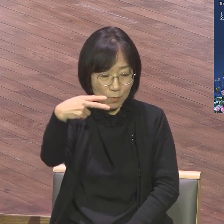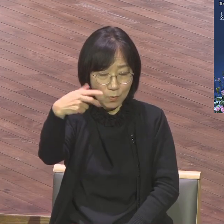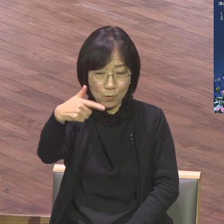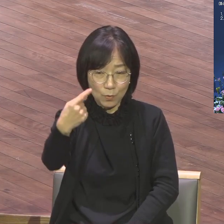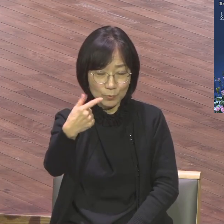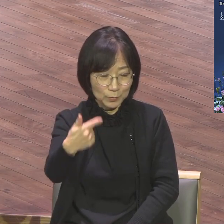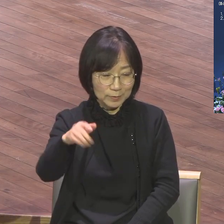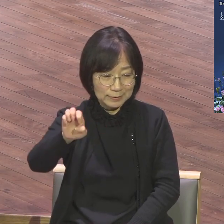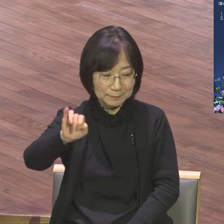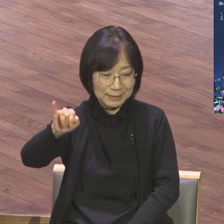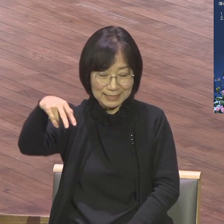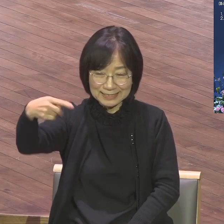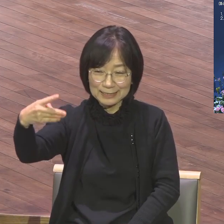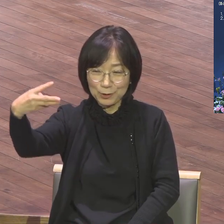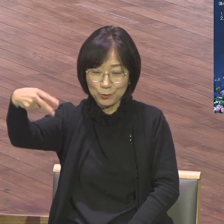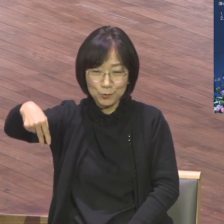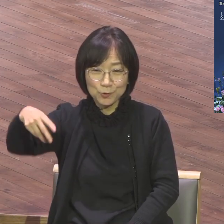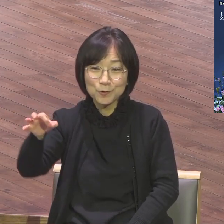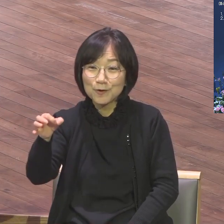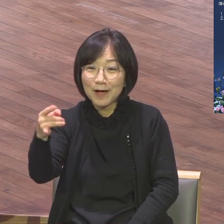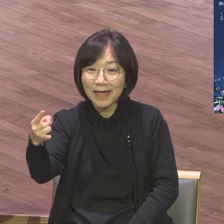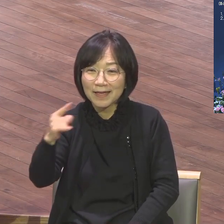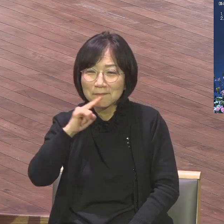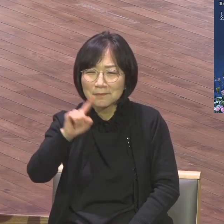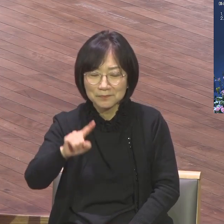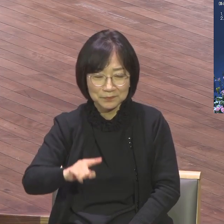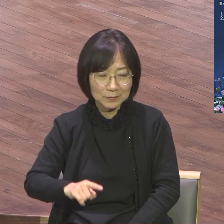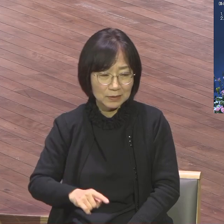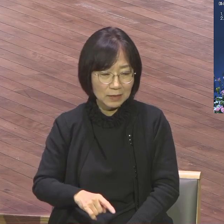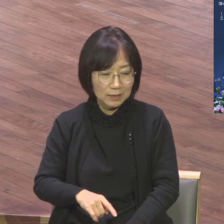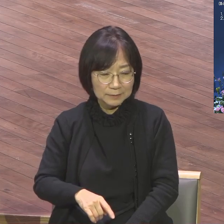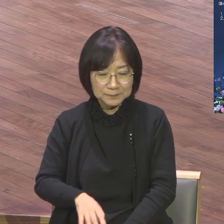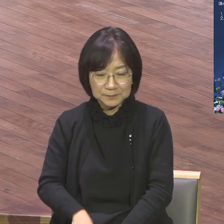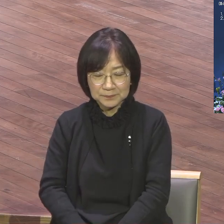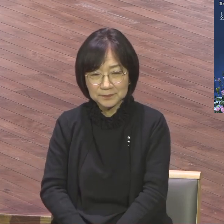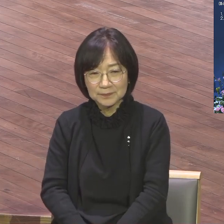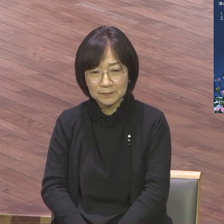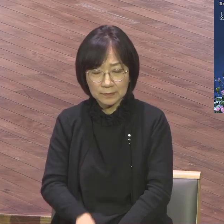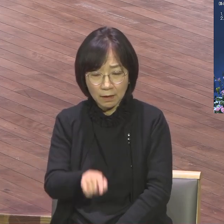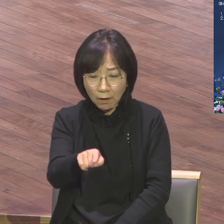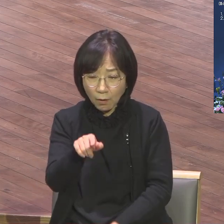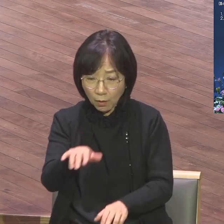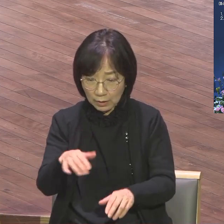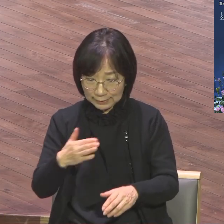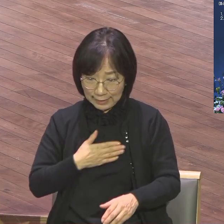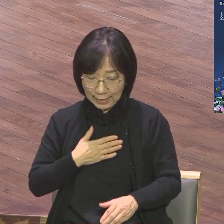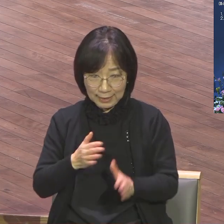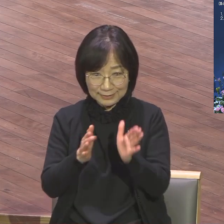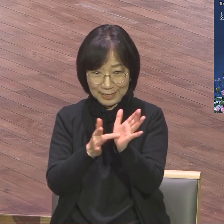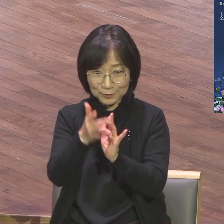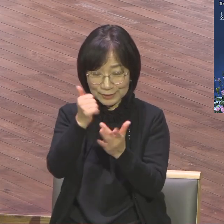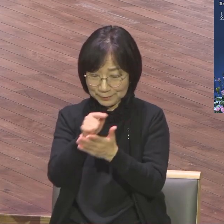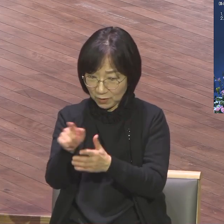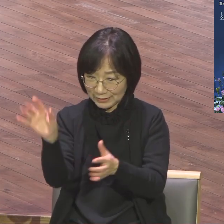피스토에는요 현재형이에요. 이 말은 예수님을 너가 나를 찾아왔을